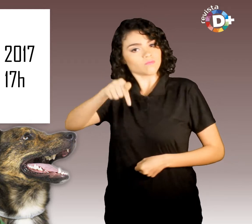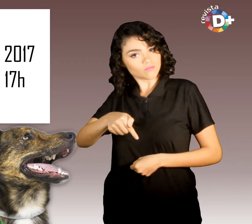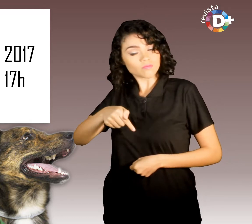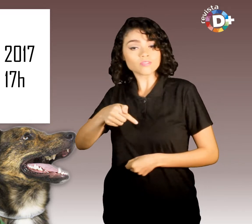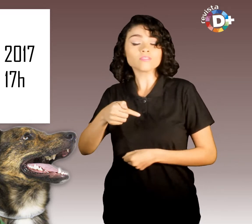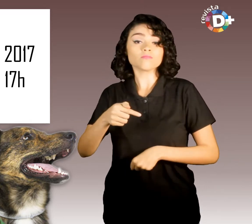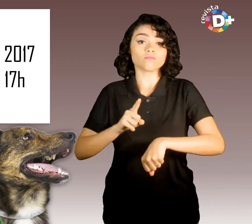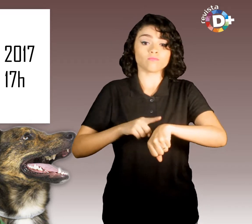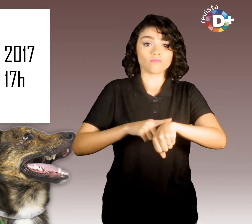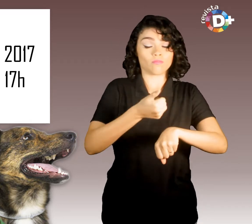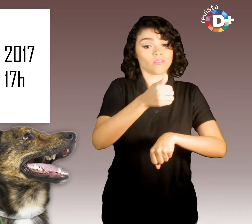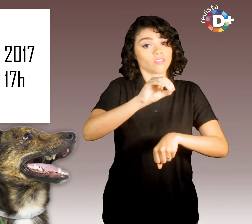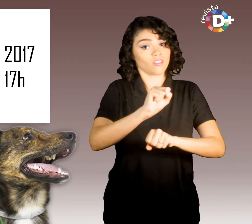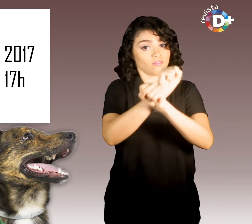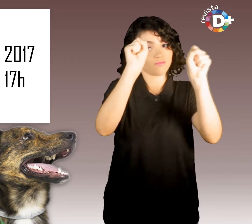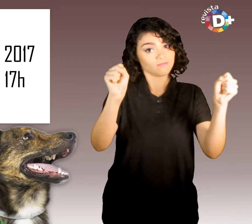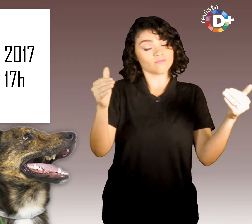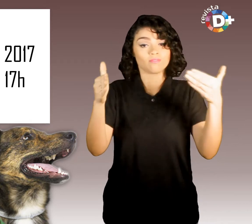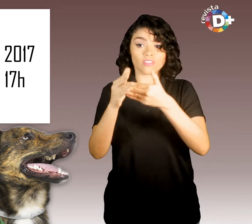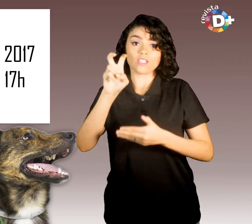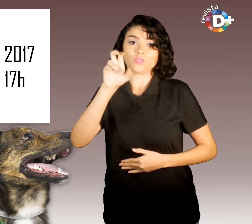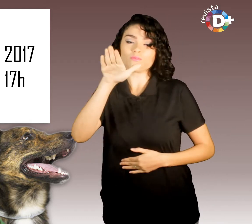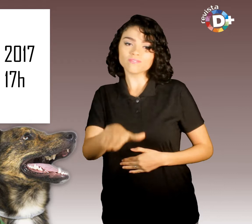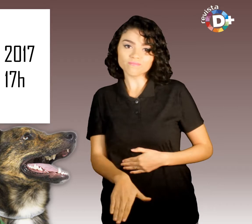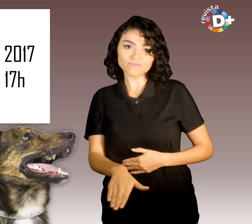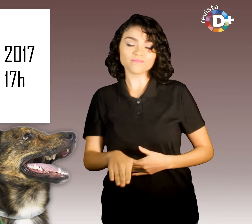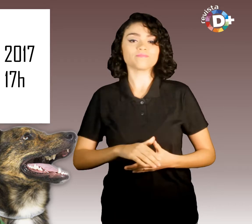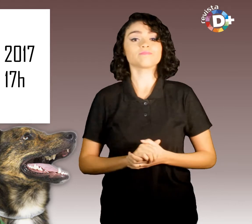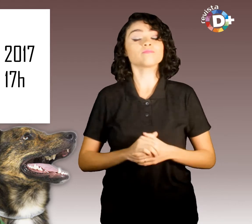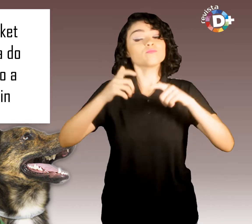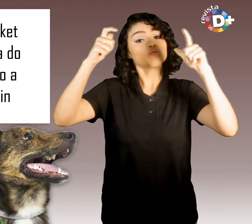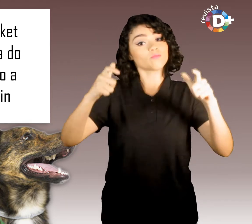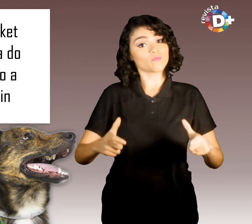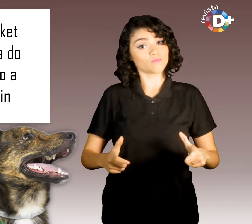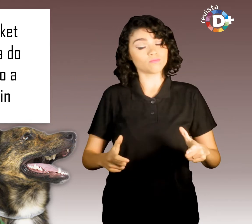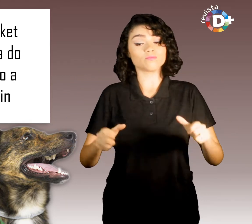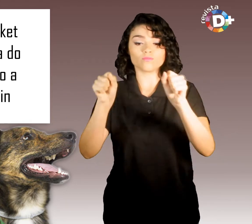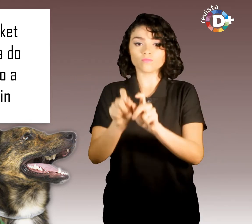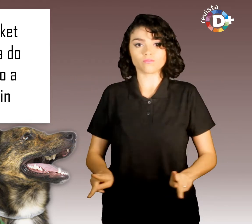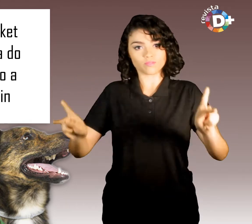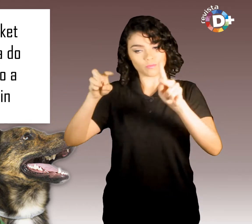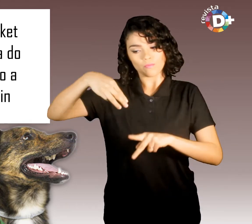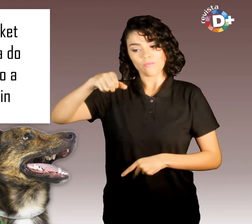das 10 às 17 horas local shopping marketplace